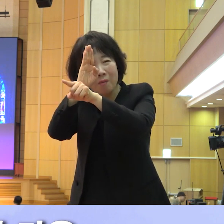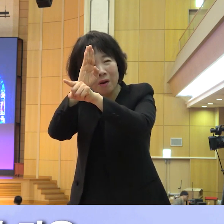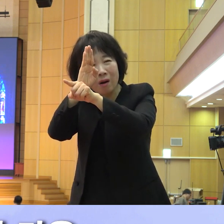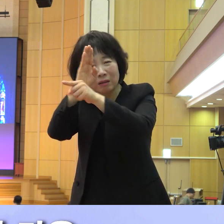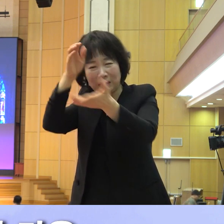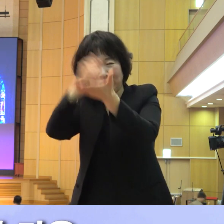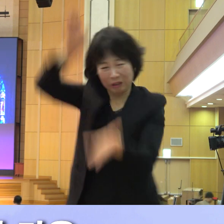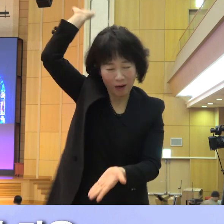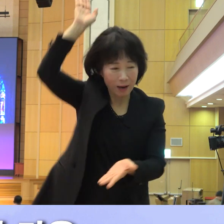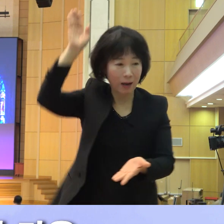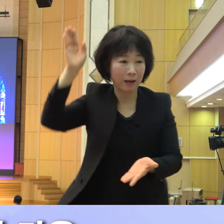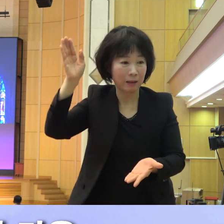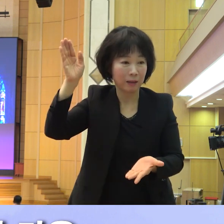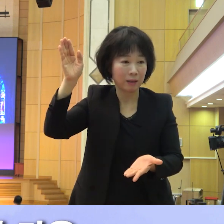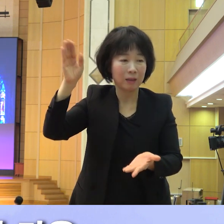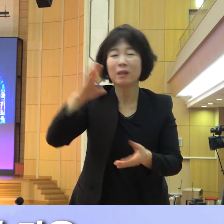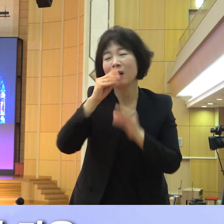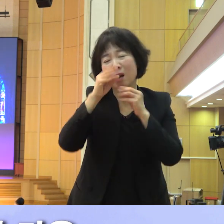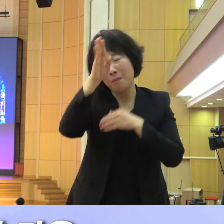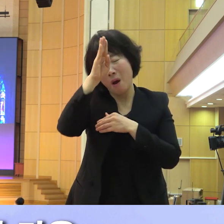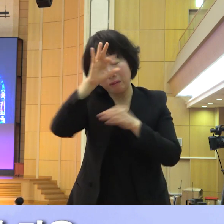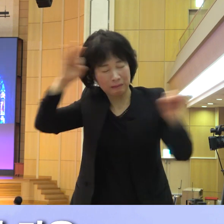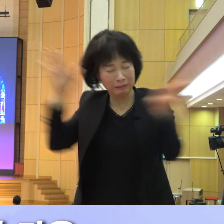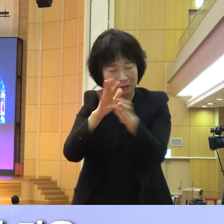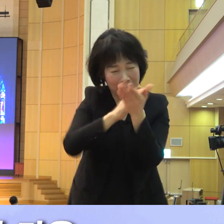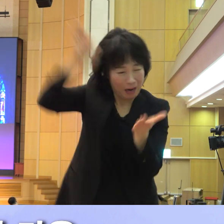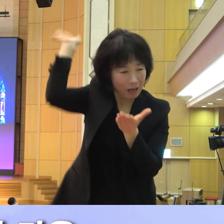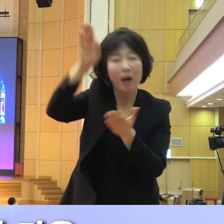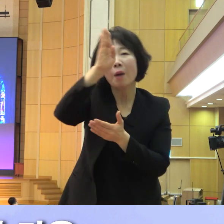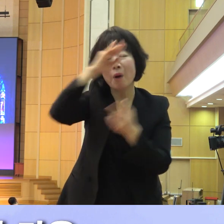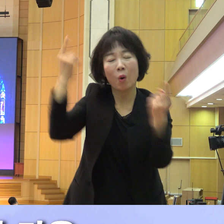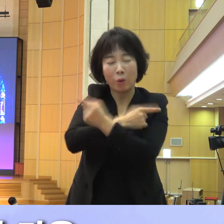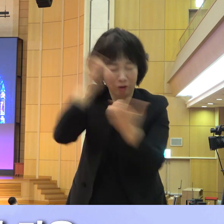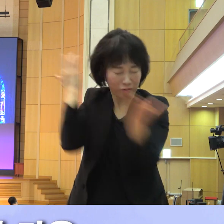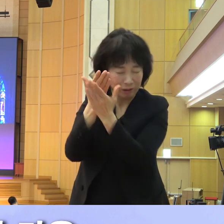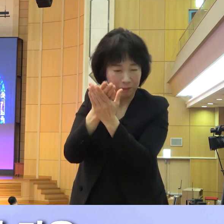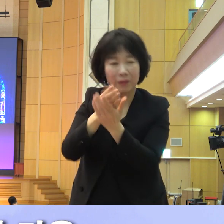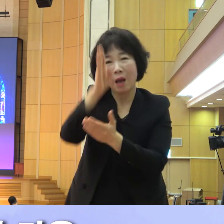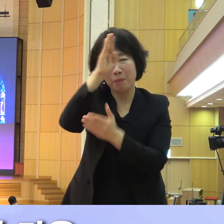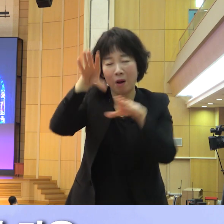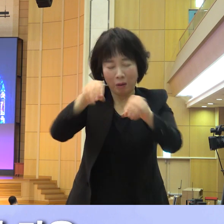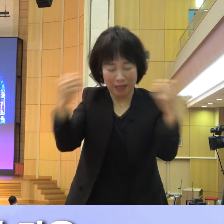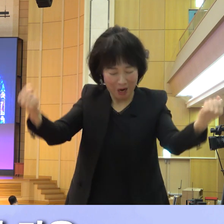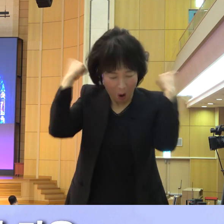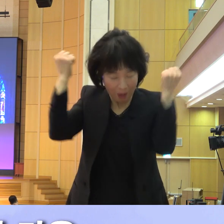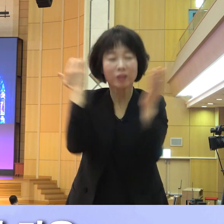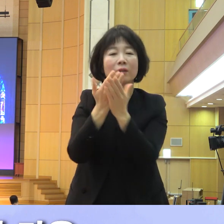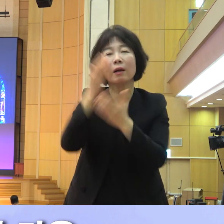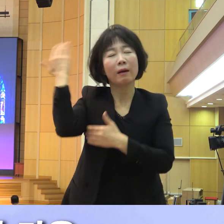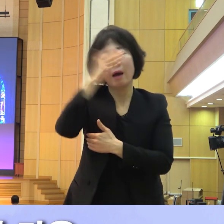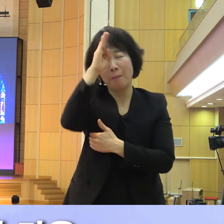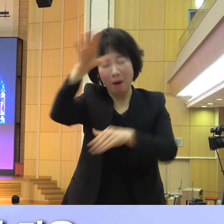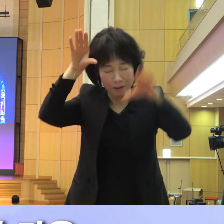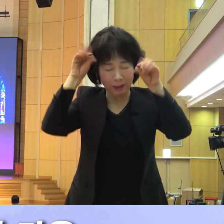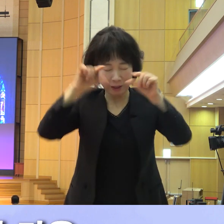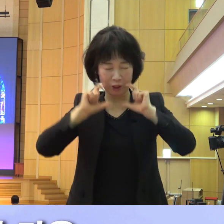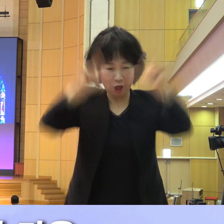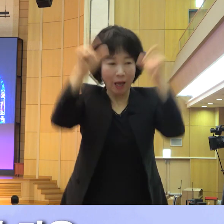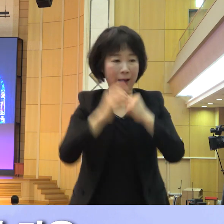나갈지어다, 없어질지어다, 치료될지어다, 나을지어다. 나지어다 깨끗함을